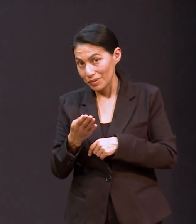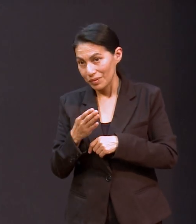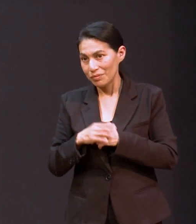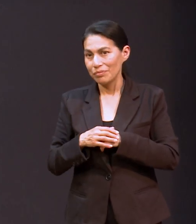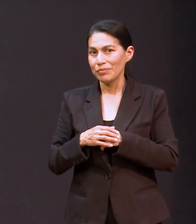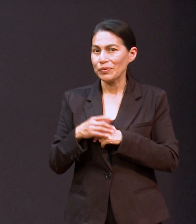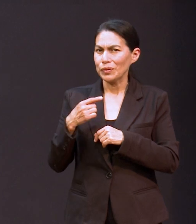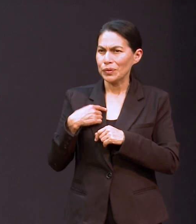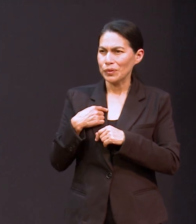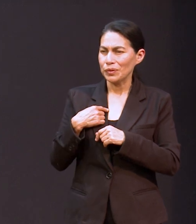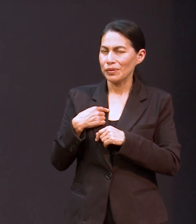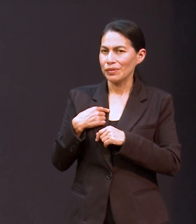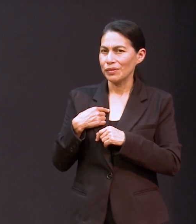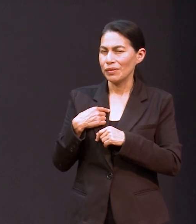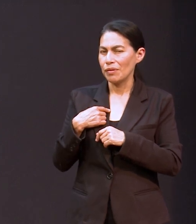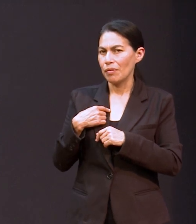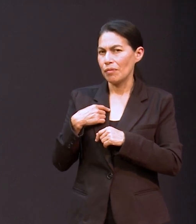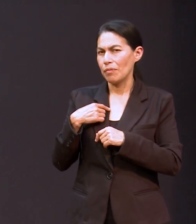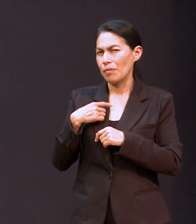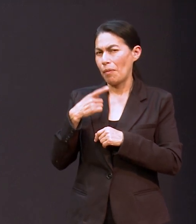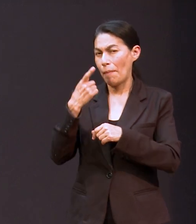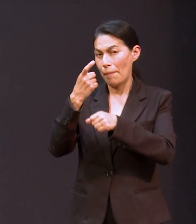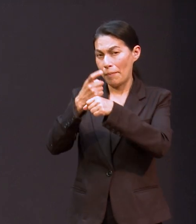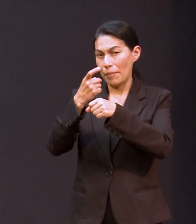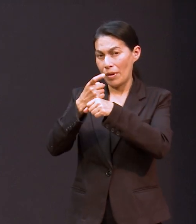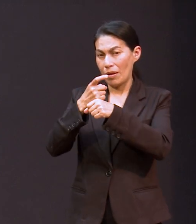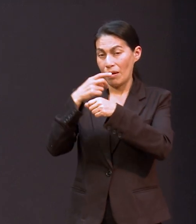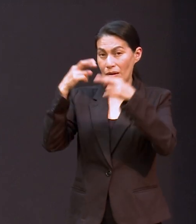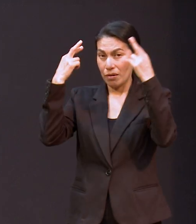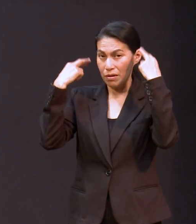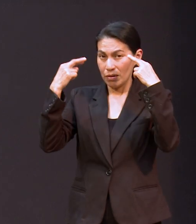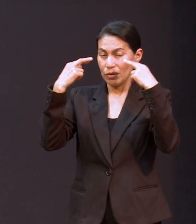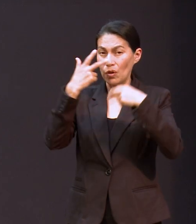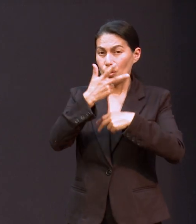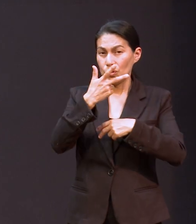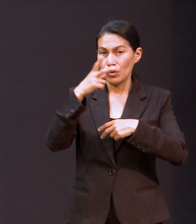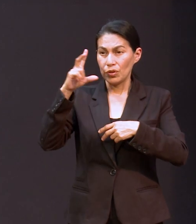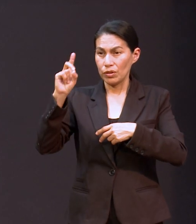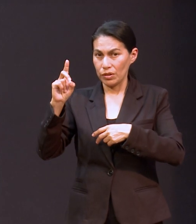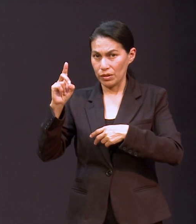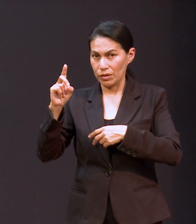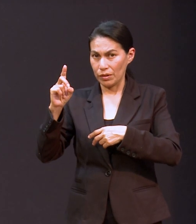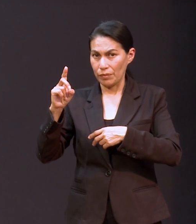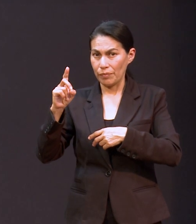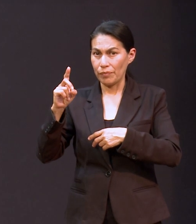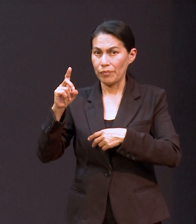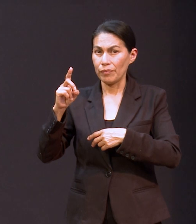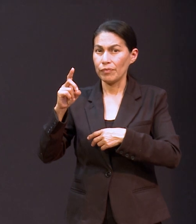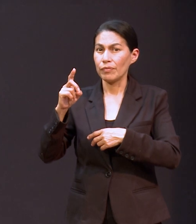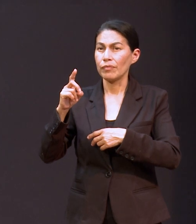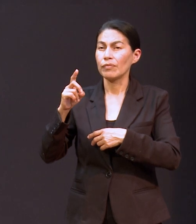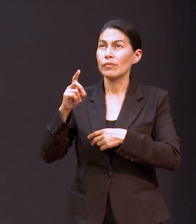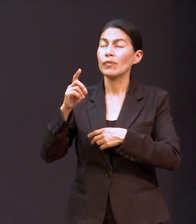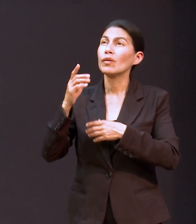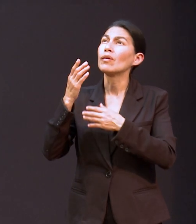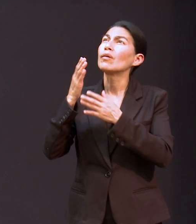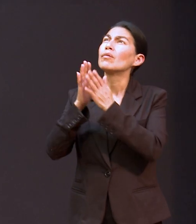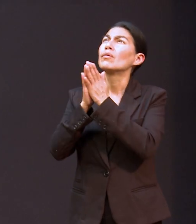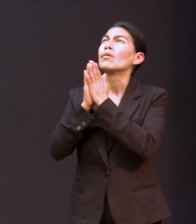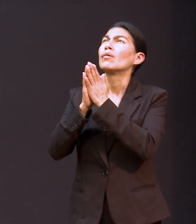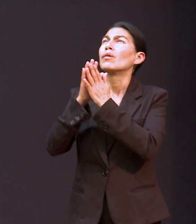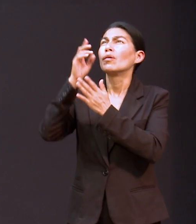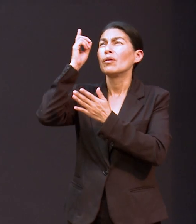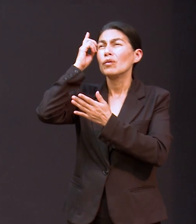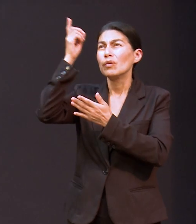Luis bueno Pastor estuve viendo a primeras Reyes ocho treinta y dice Oye pues la oración de tu